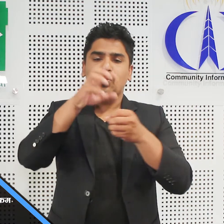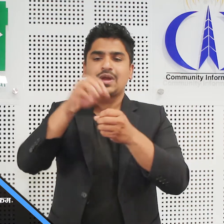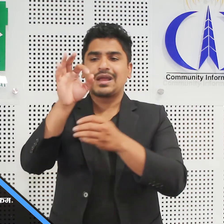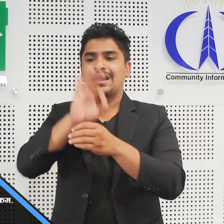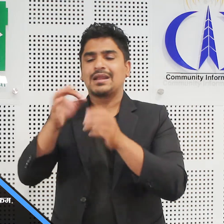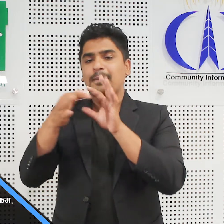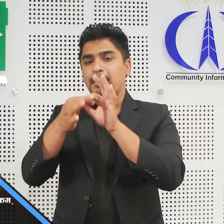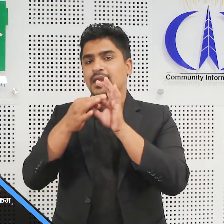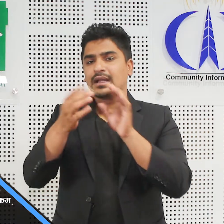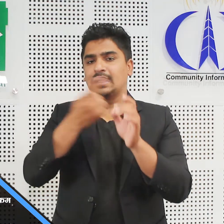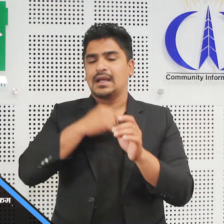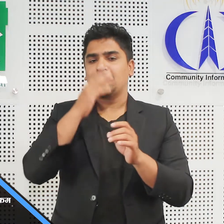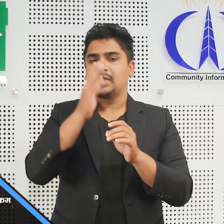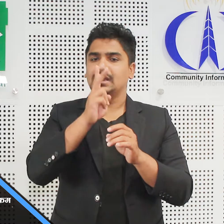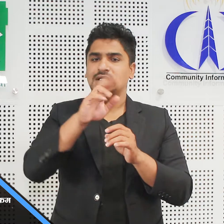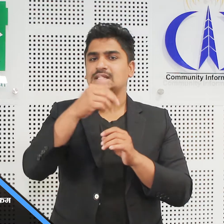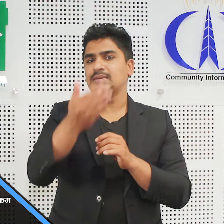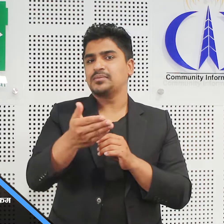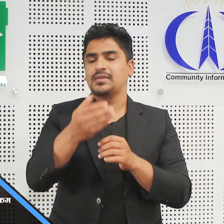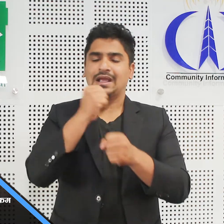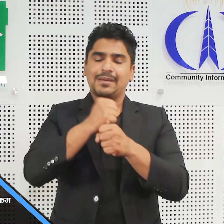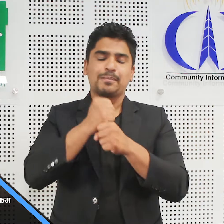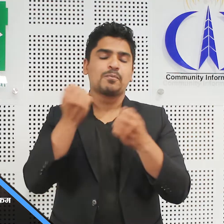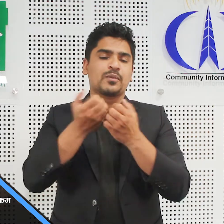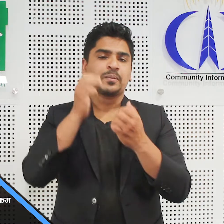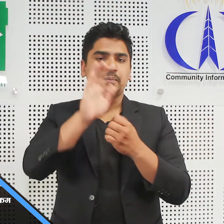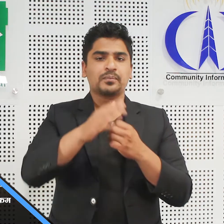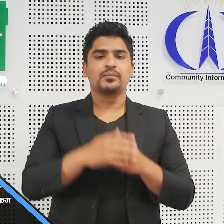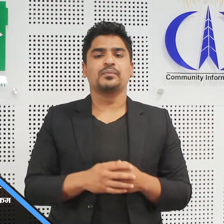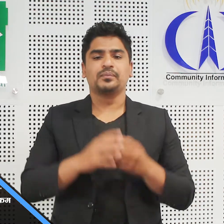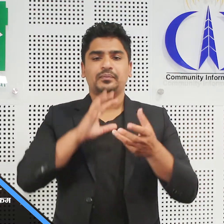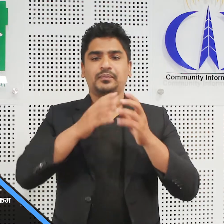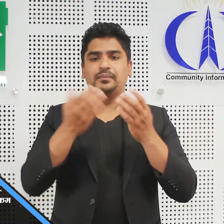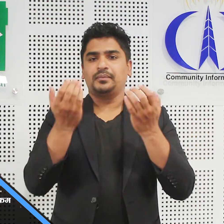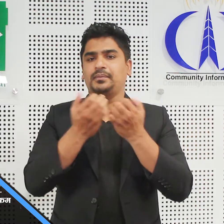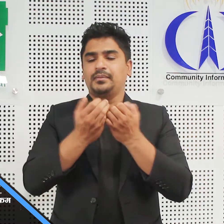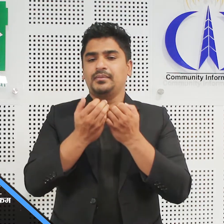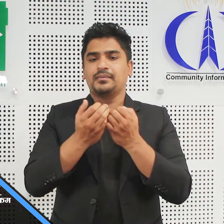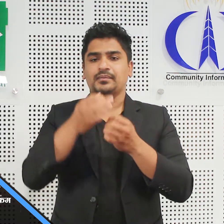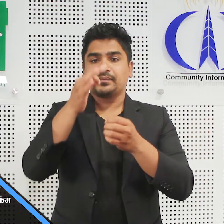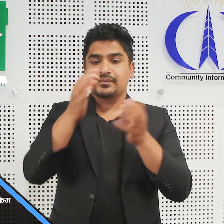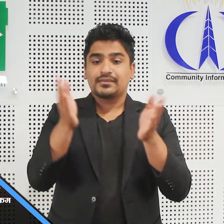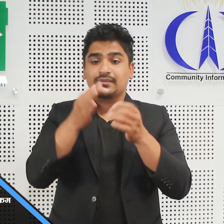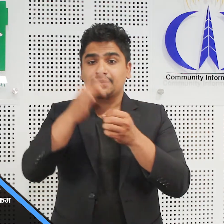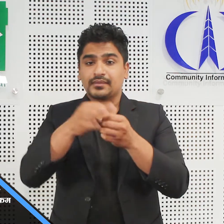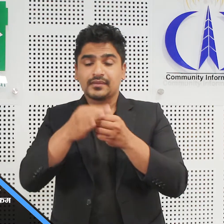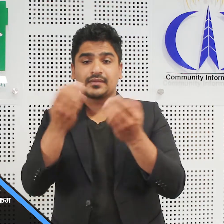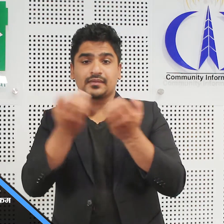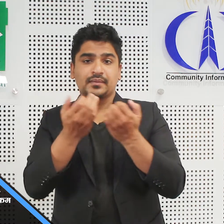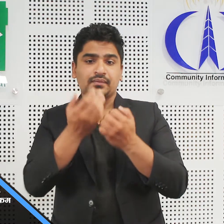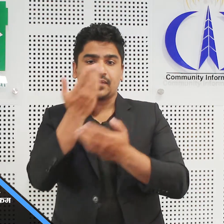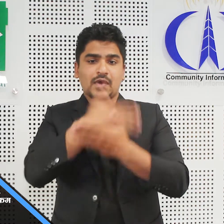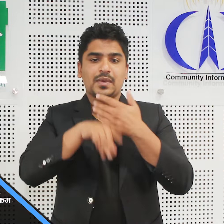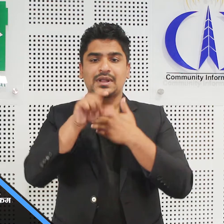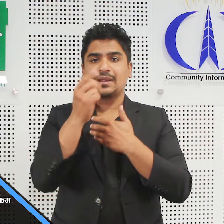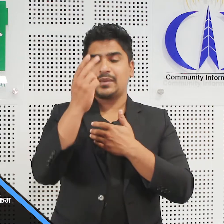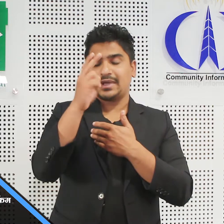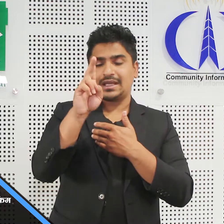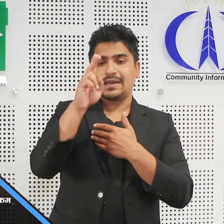र सहयोग त्यो संस्थाको सहकार्य दमक नगरपालिका सबै वडा कार्यालयहरू मिलेर हामीले त्यसलाई काम गरेका छौँ।